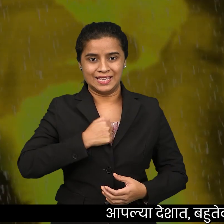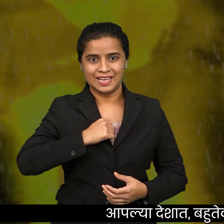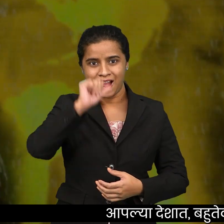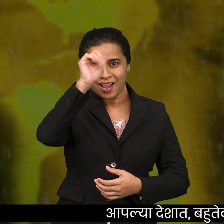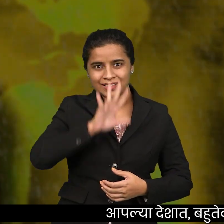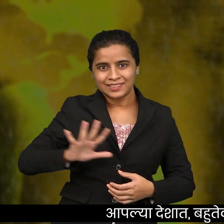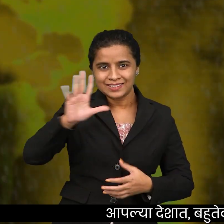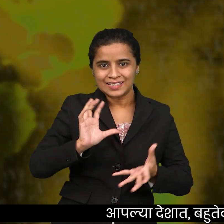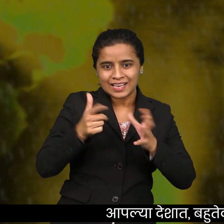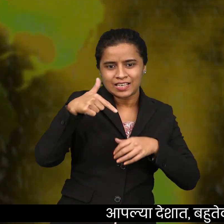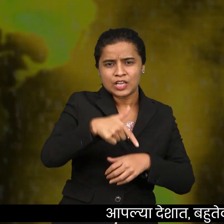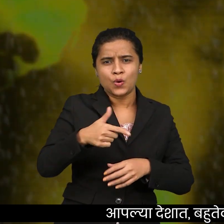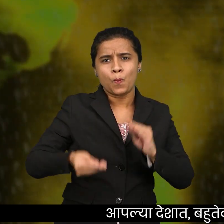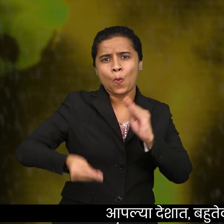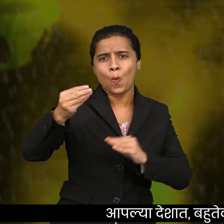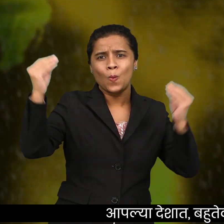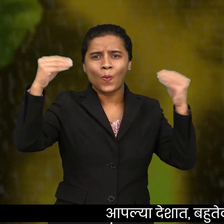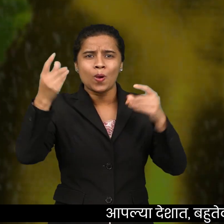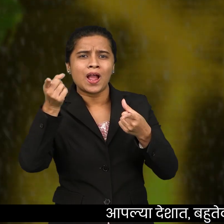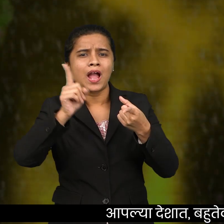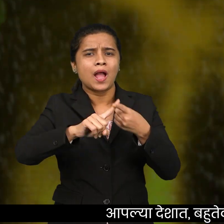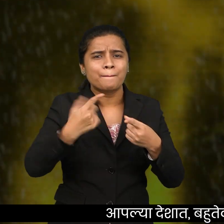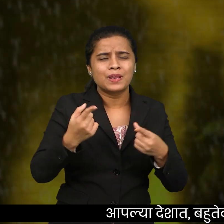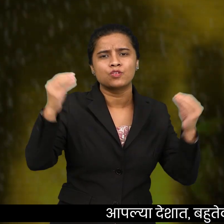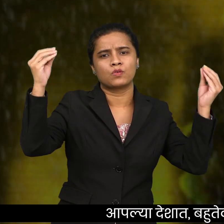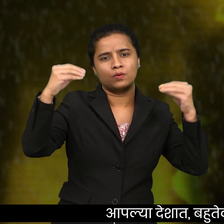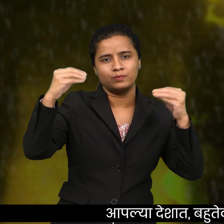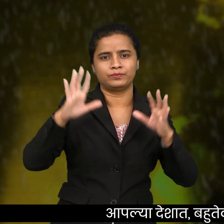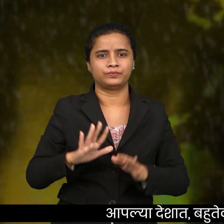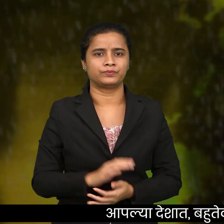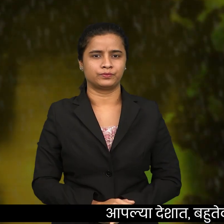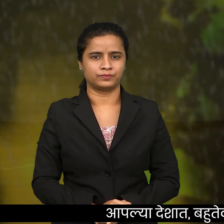आपल्या देशात बहुतेक पाऊस मान्सून हंगामात पडतो.